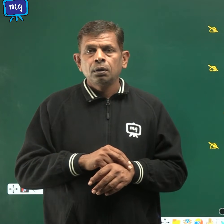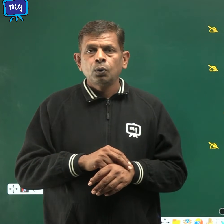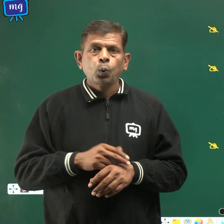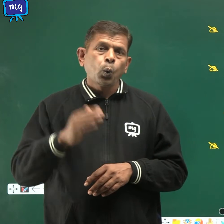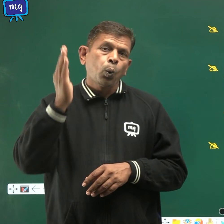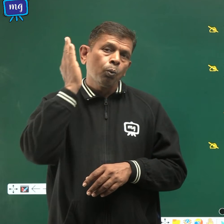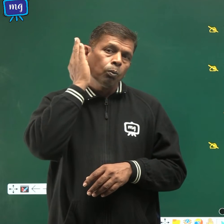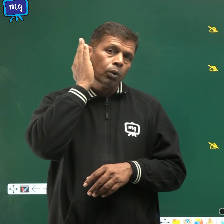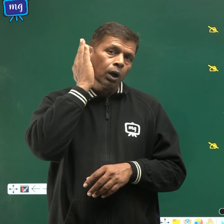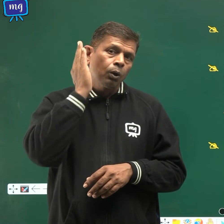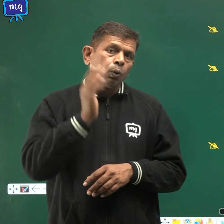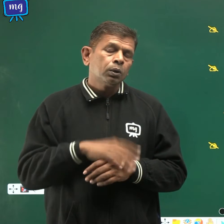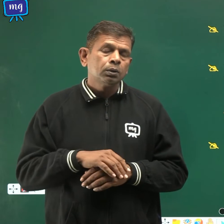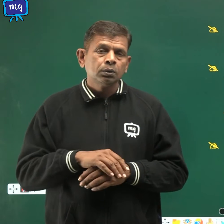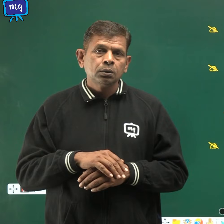मोबाइल फोन का